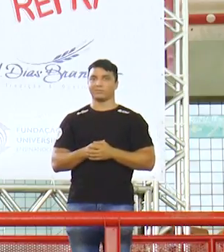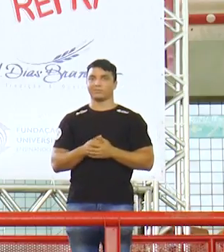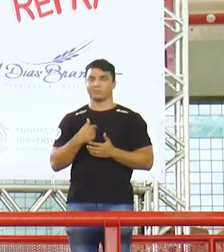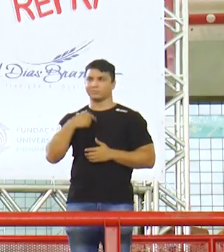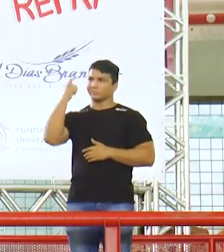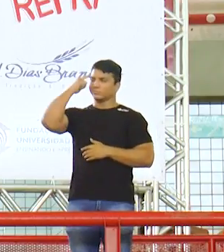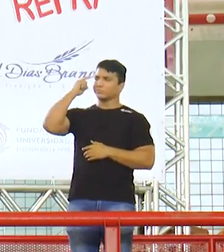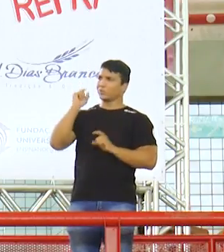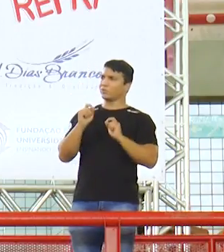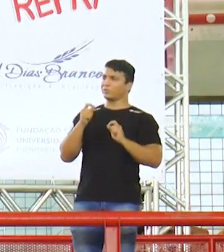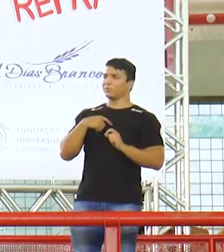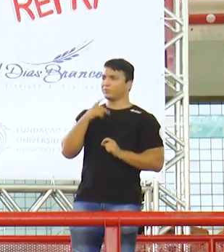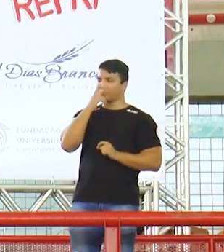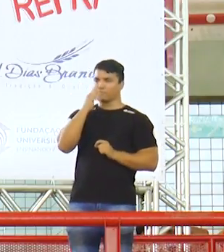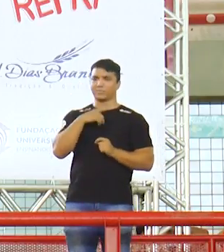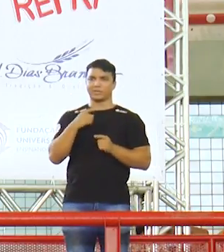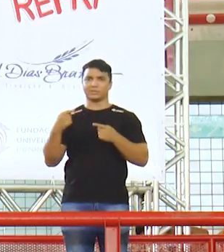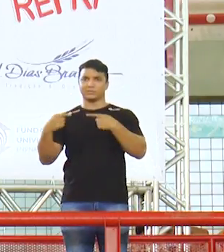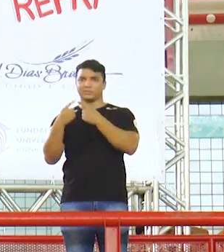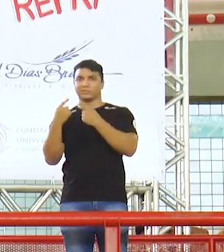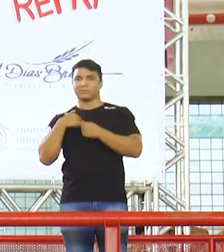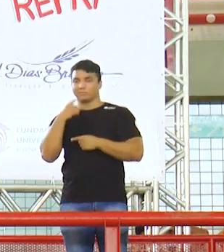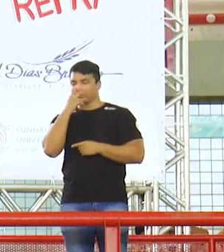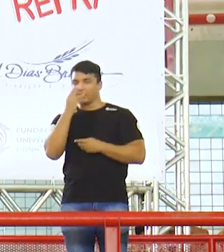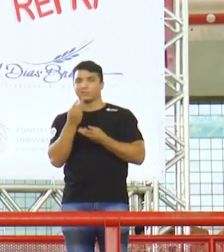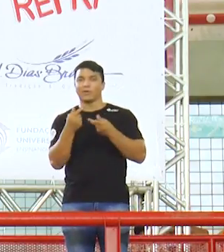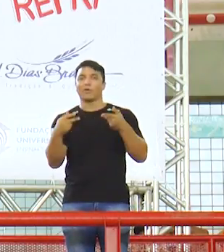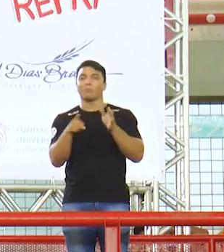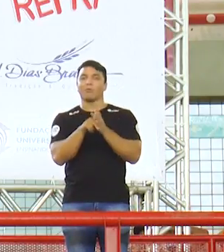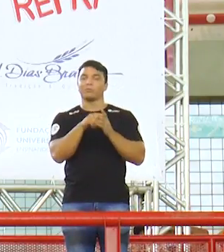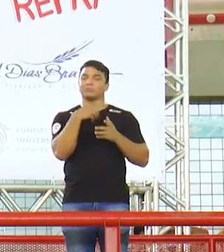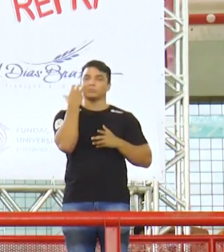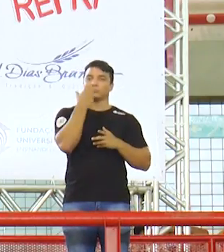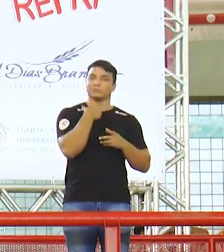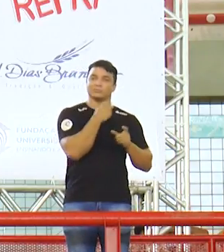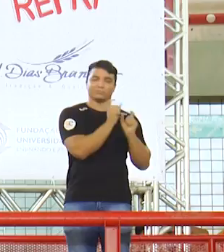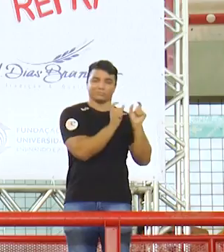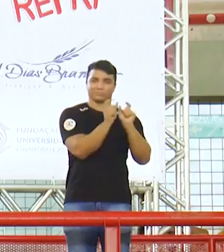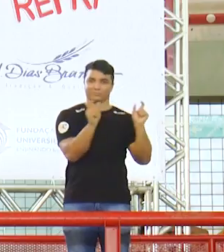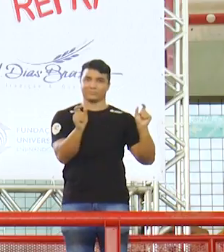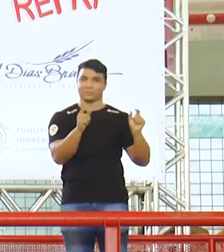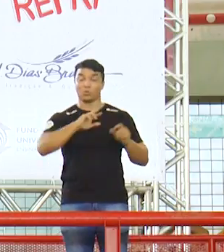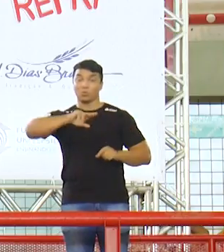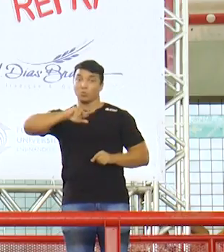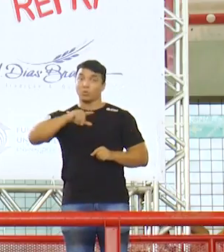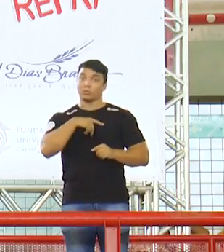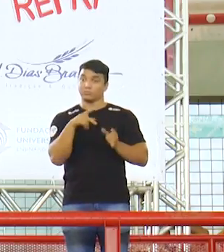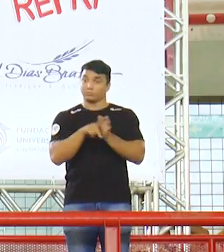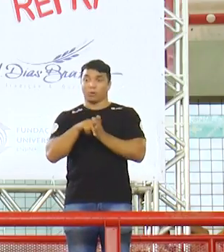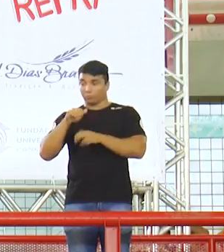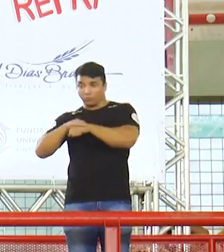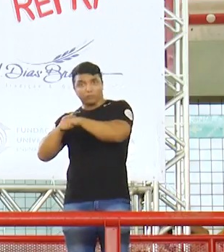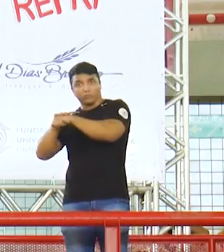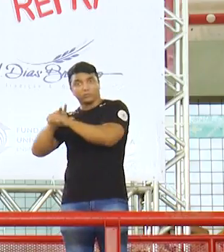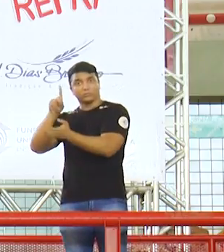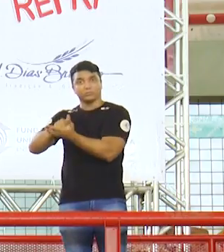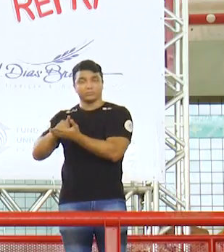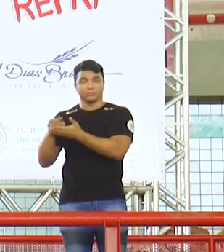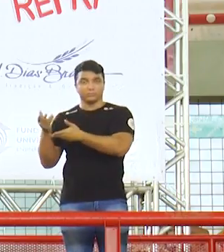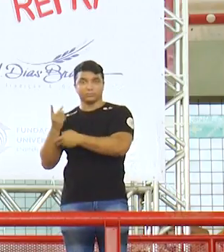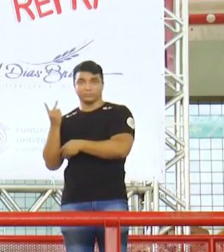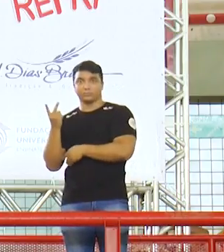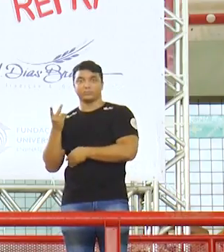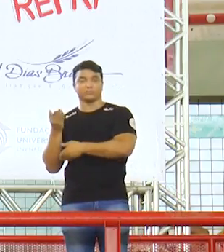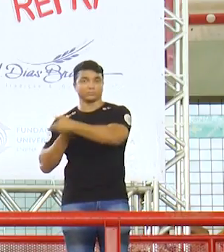Eu pensava que era uma escala musical, sabe? Dó, ré, mi, fá, sol, lá, si, dó. Mas não, é um diálogo.